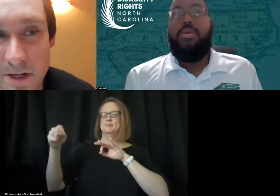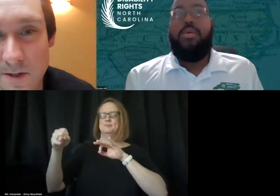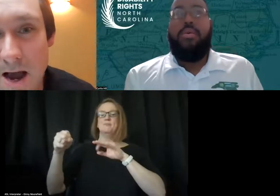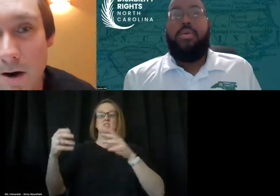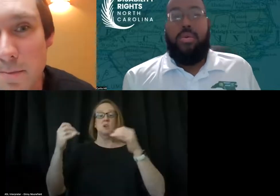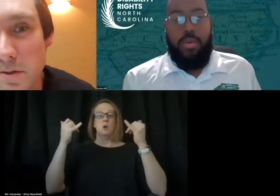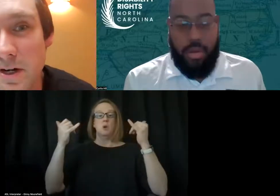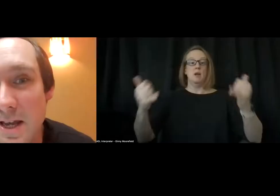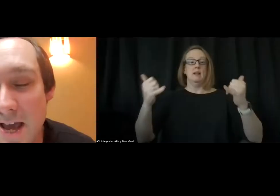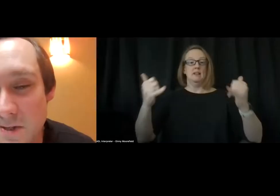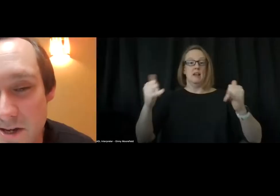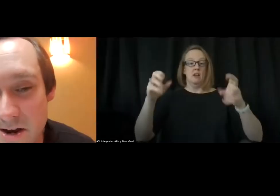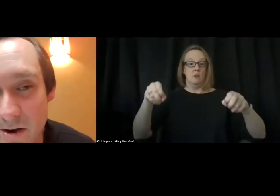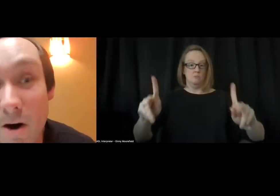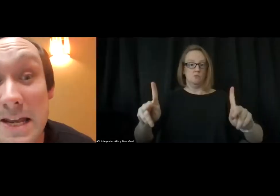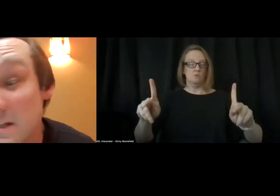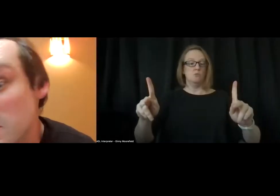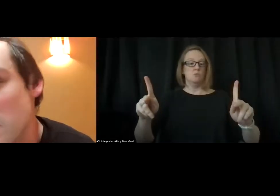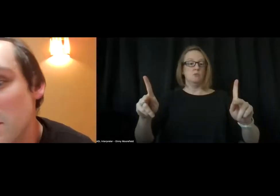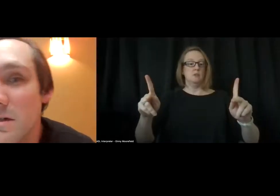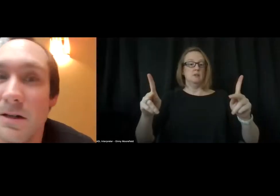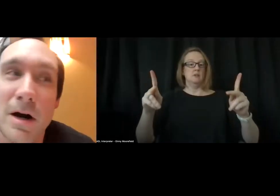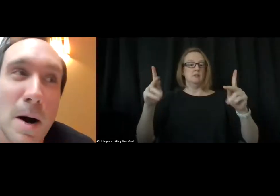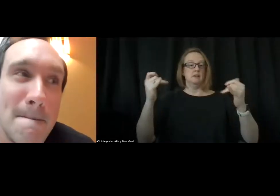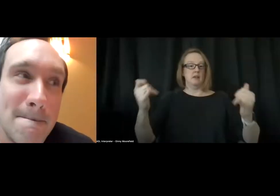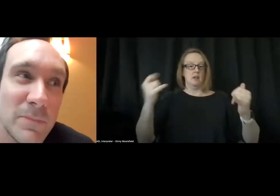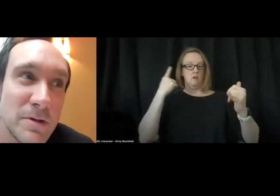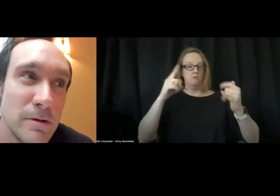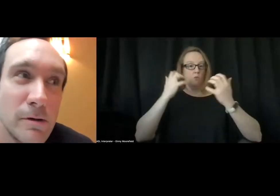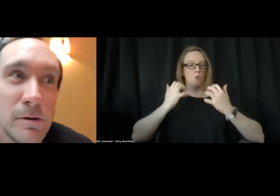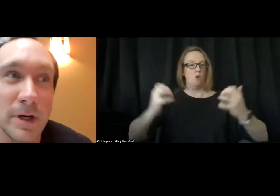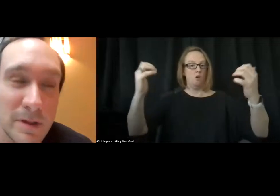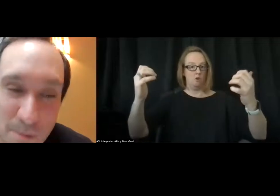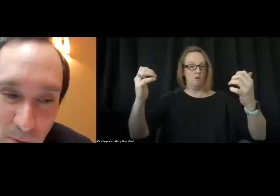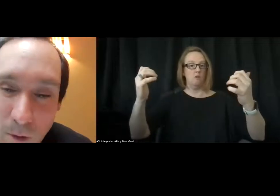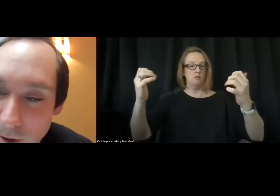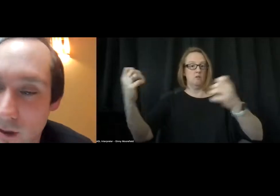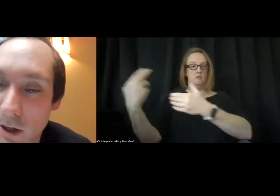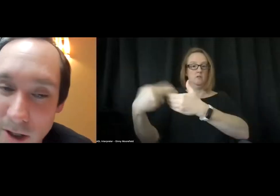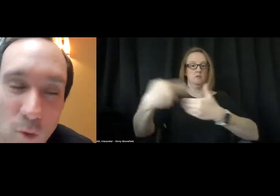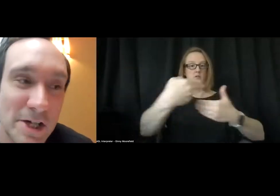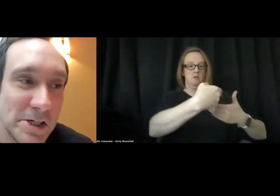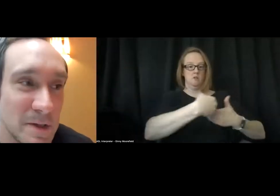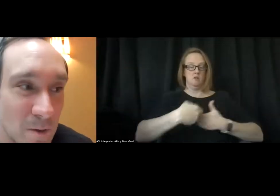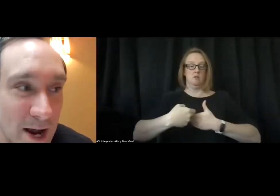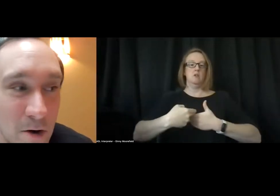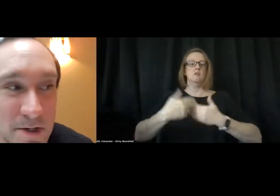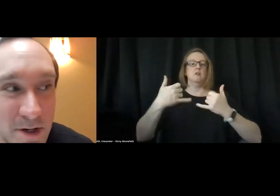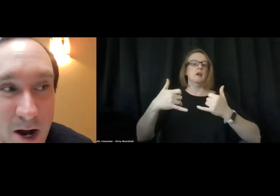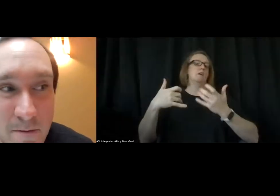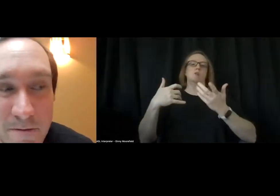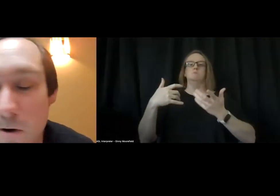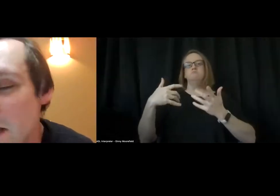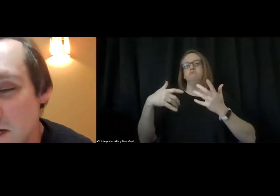y con eso ahora Esta es nuestra oportunidad o vuestra oportunidad como público para